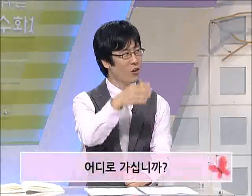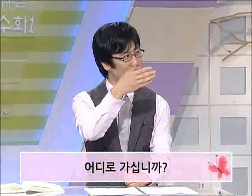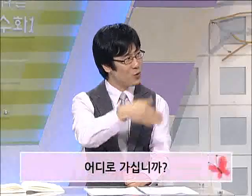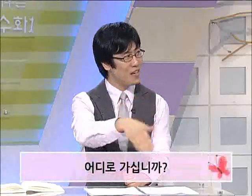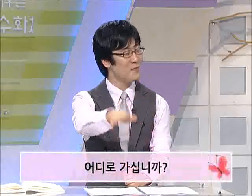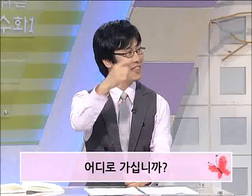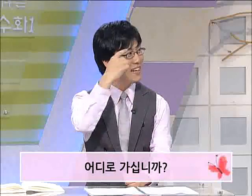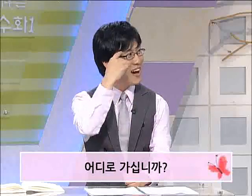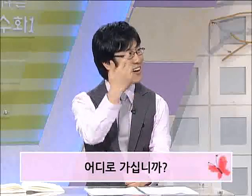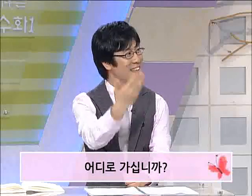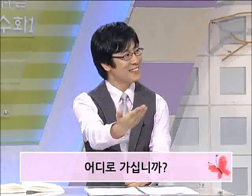어디로 가십니까?